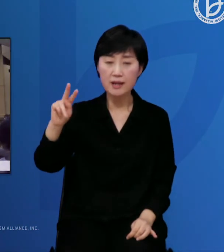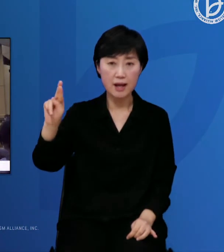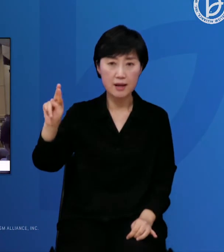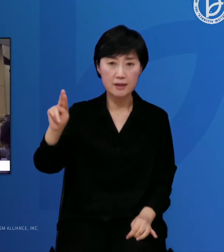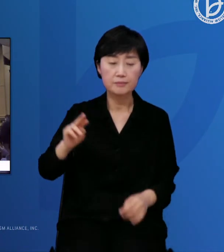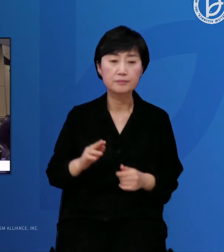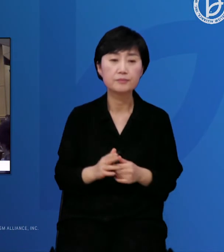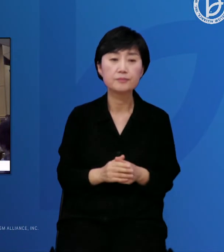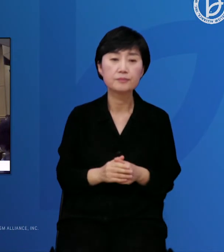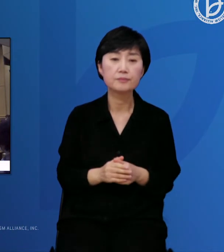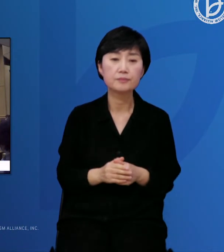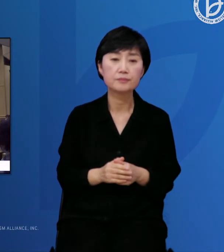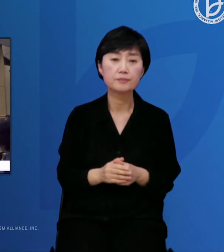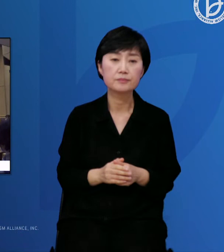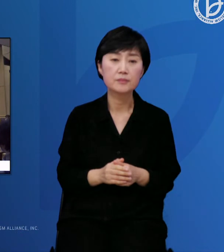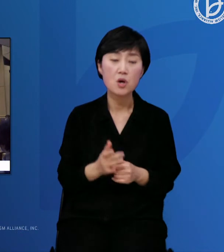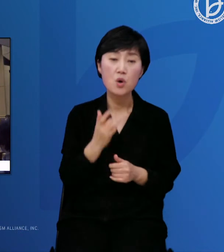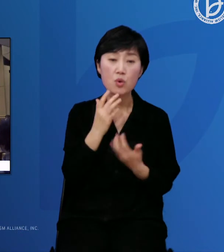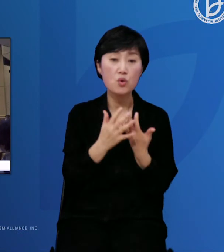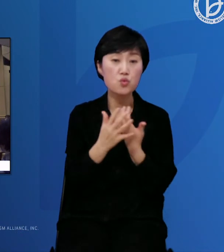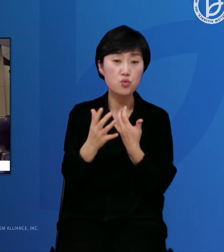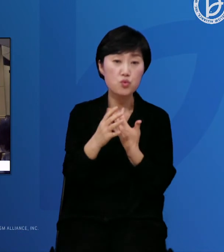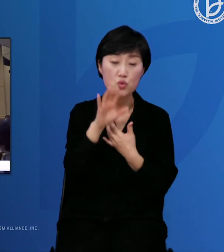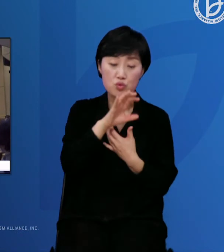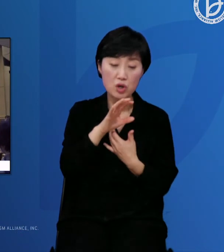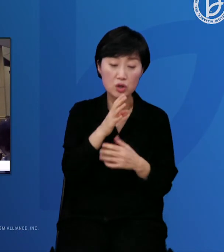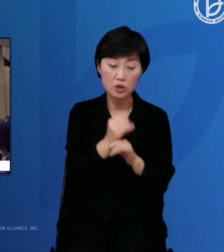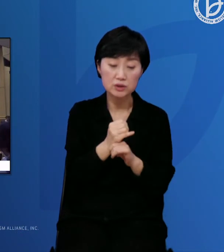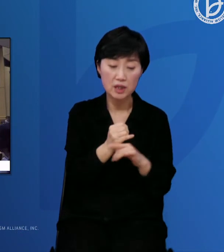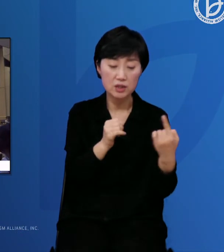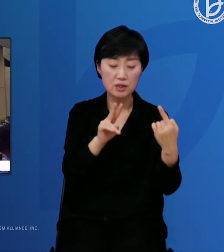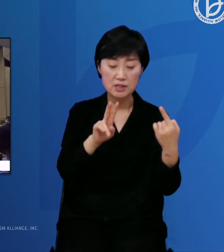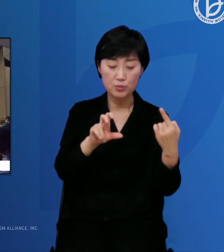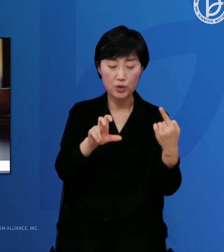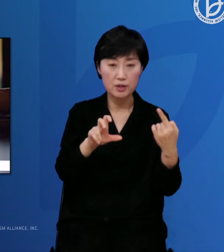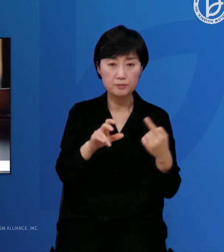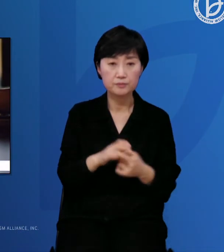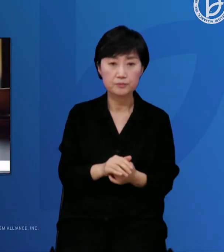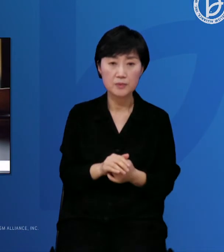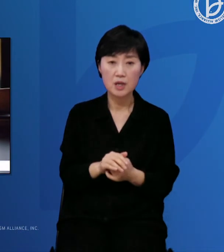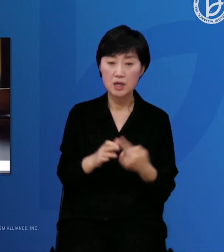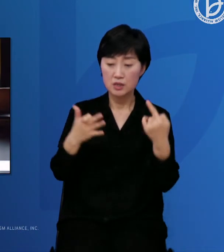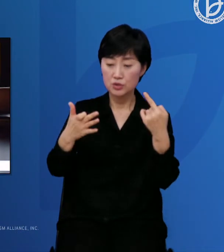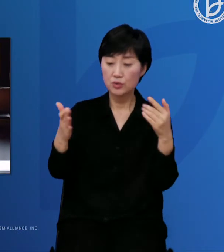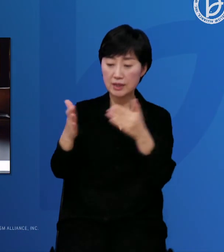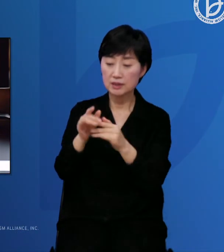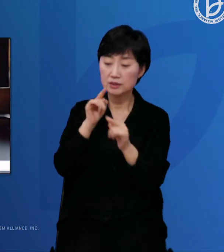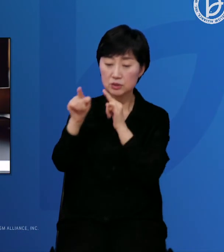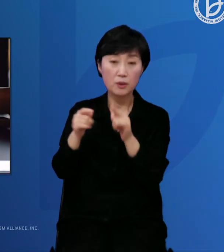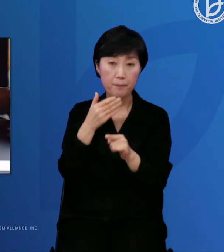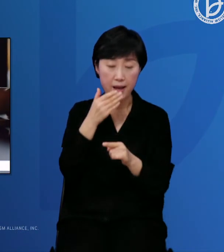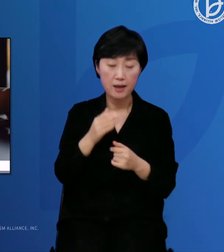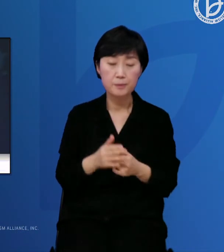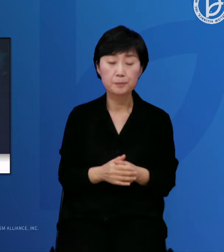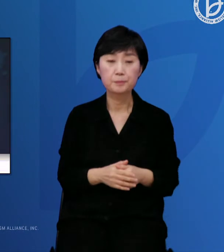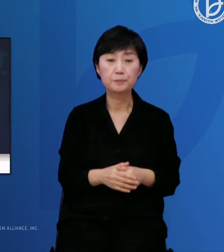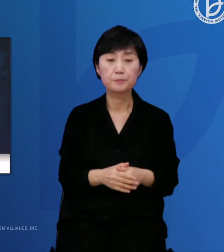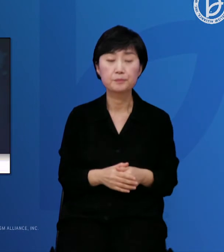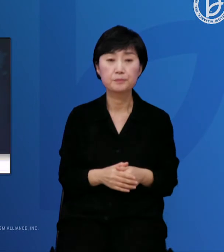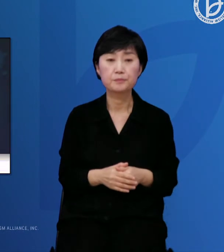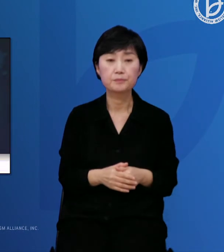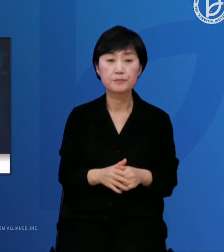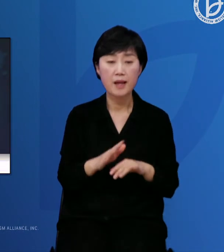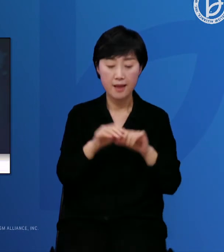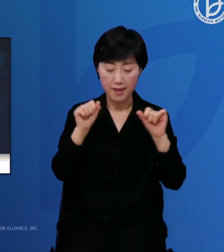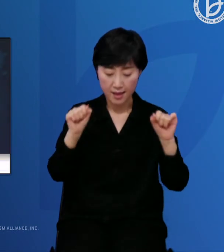새해 첫 237 화요제자 온라인 훈련이 1월 25일 열립니다. 오는 19일까지 등록받습니다.